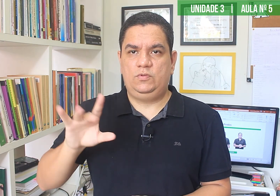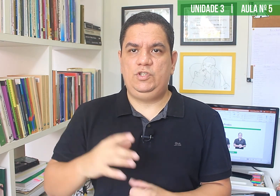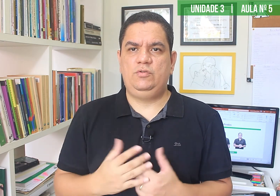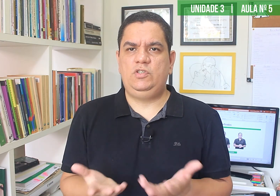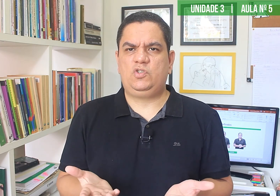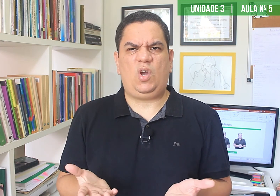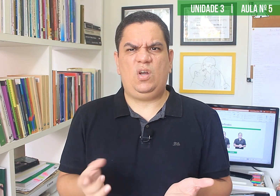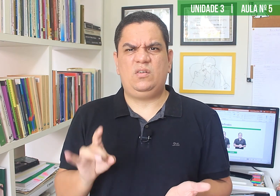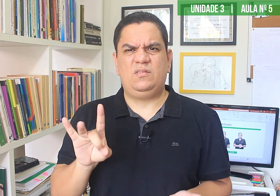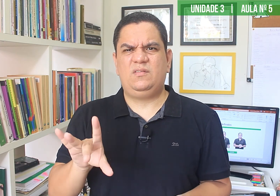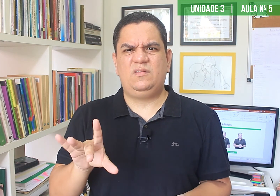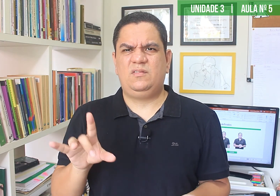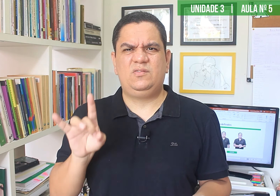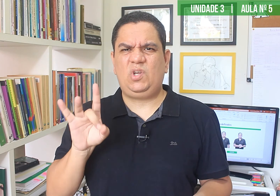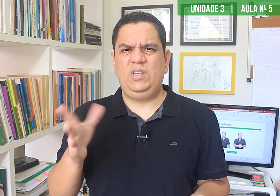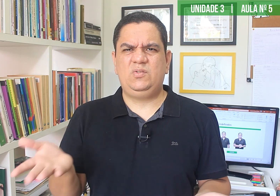sentido de só isso,